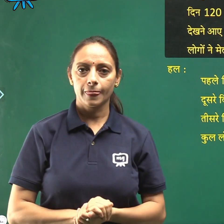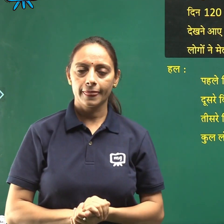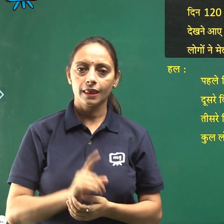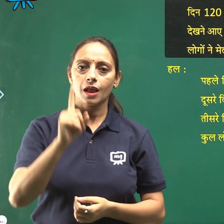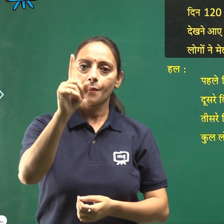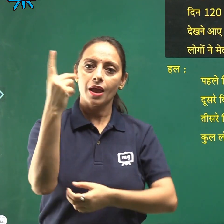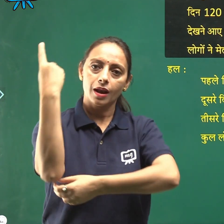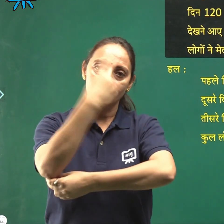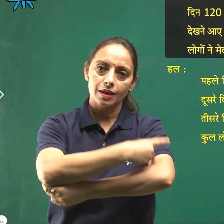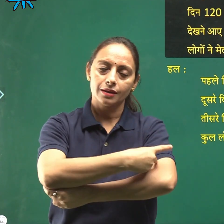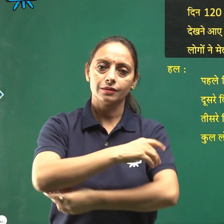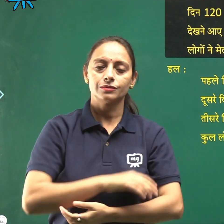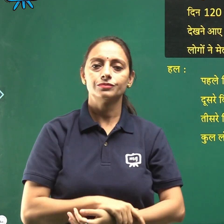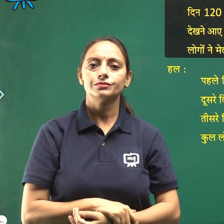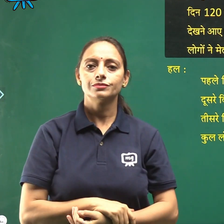पहले दिन